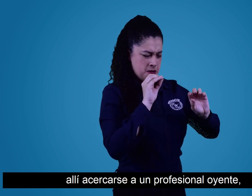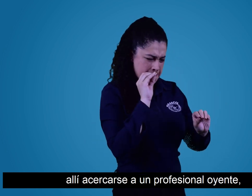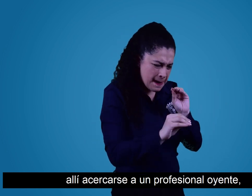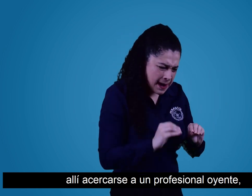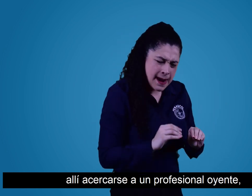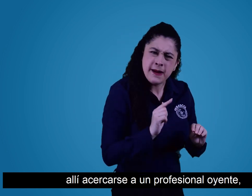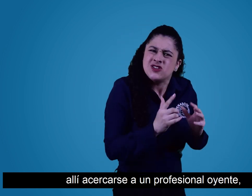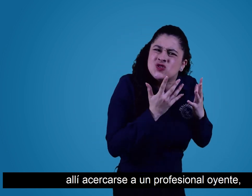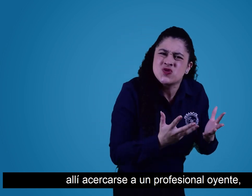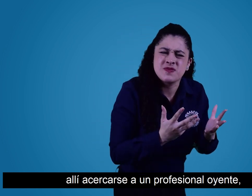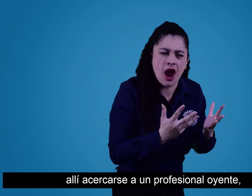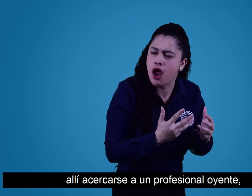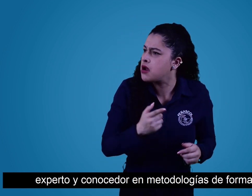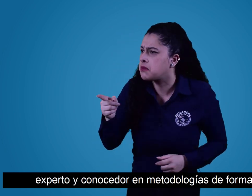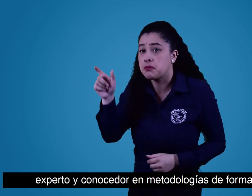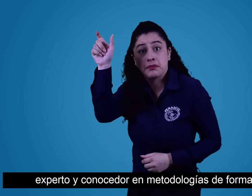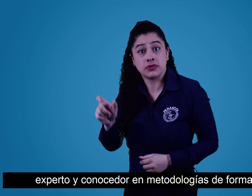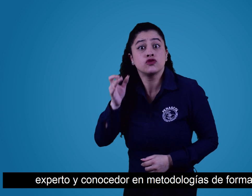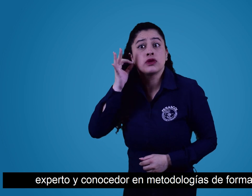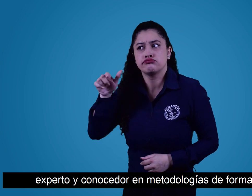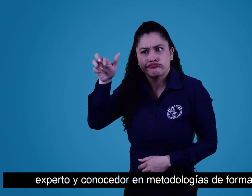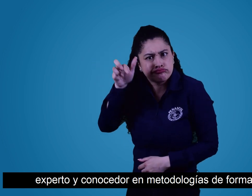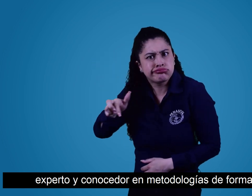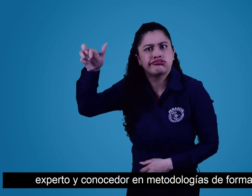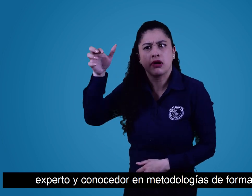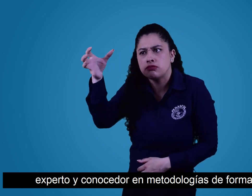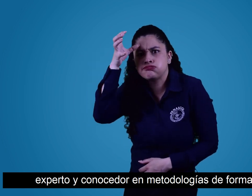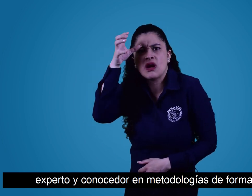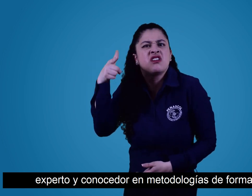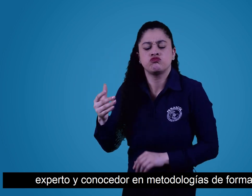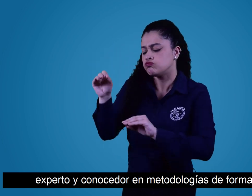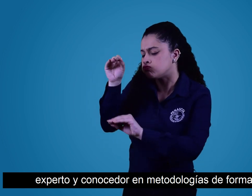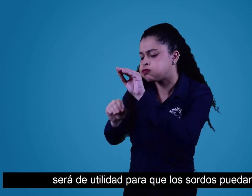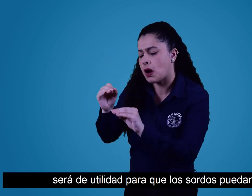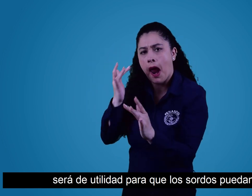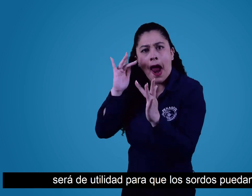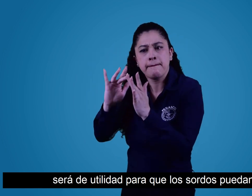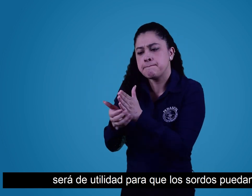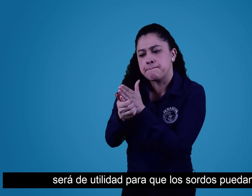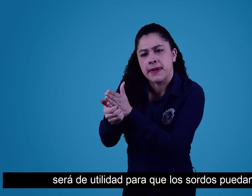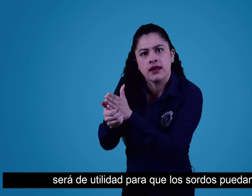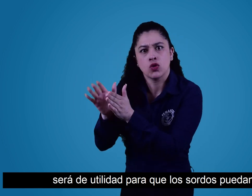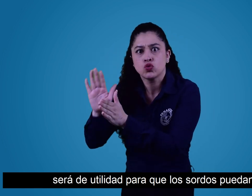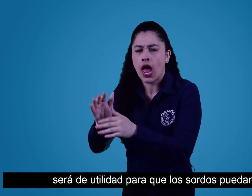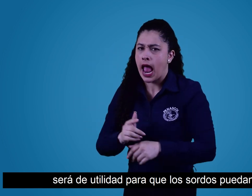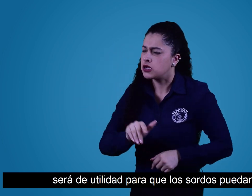acercarse a un profesional oyente, experto y conocedor en metodologías de formación, será de utilidad para que los sordos puedan